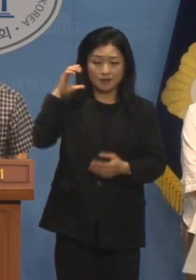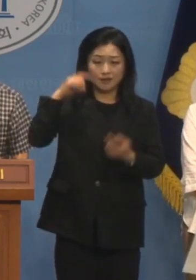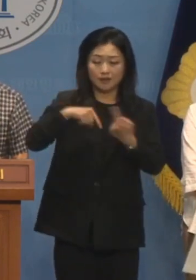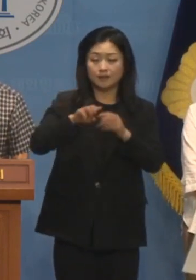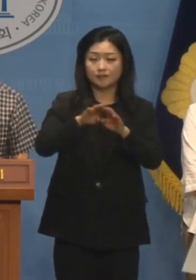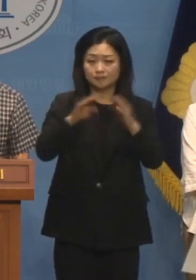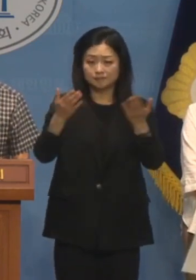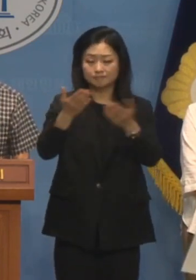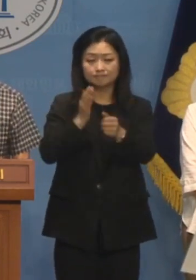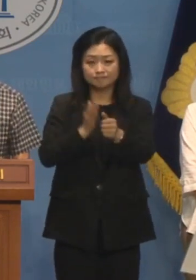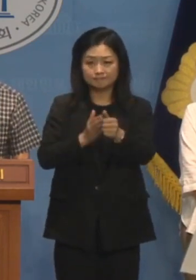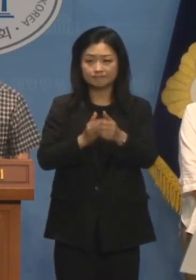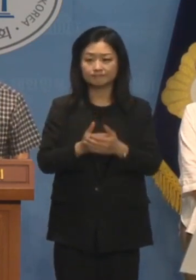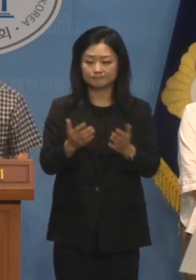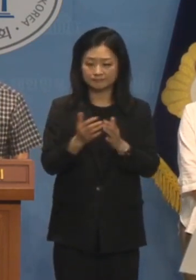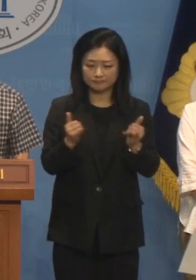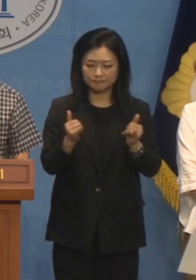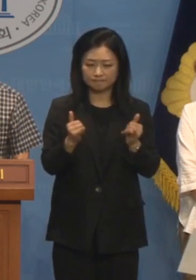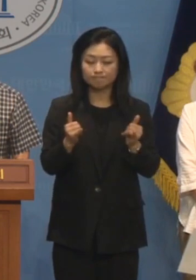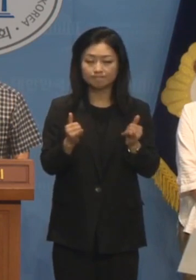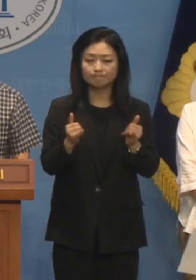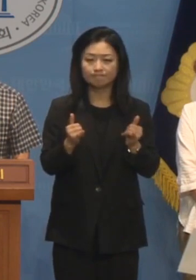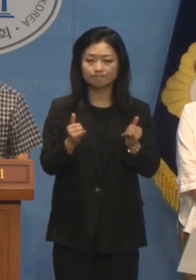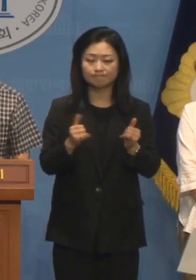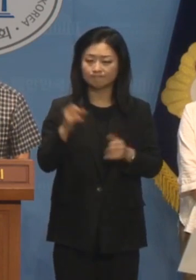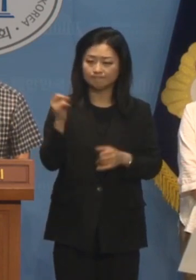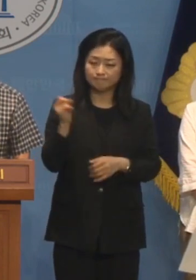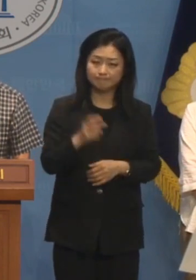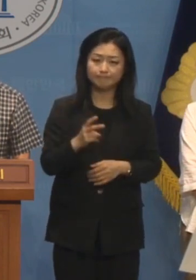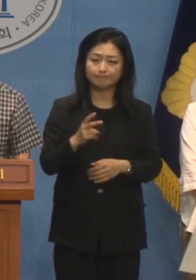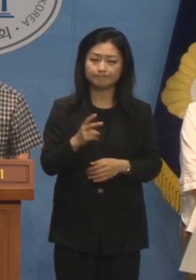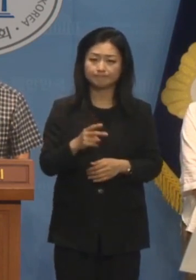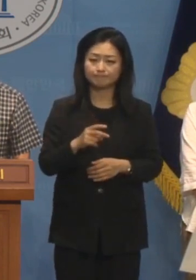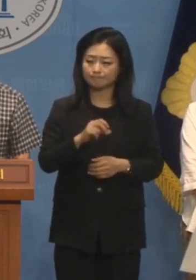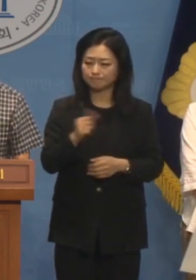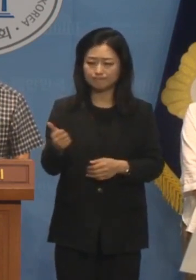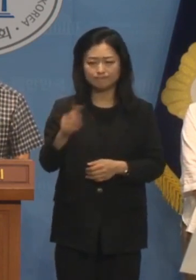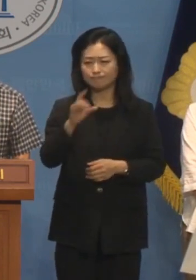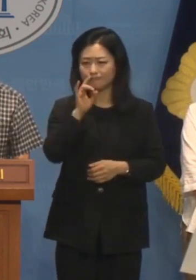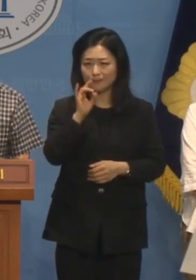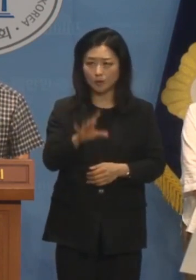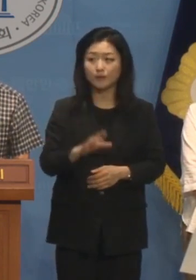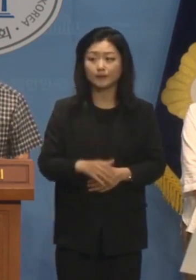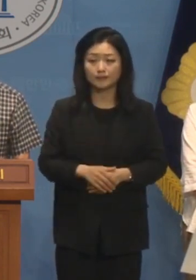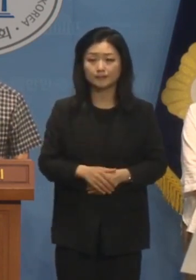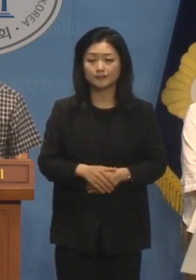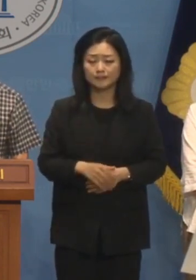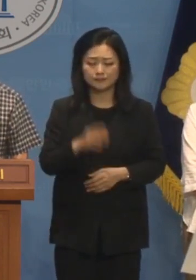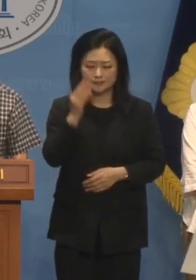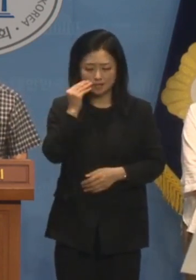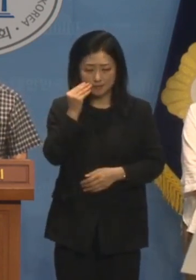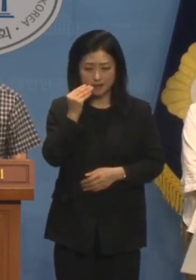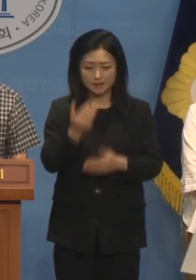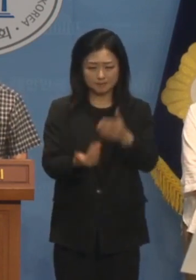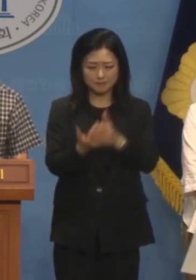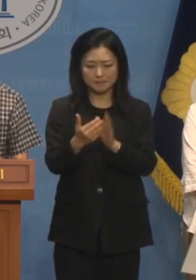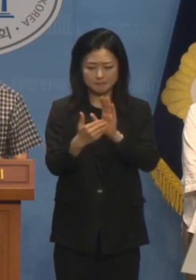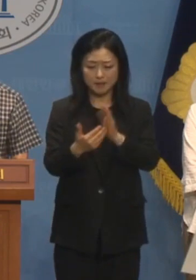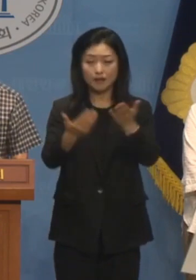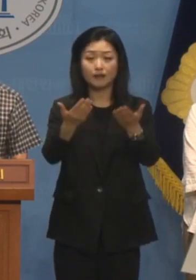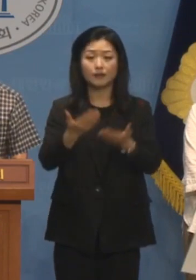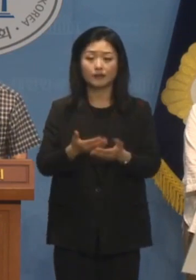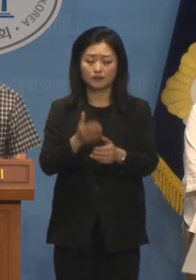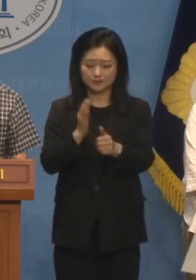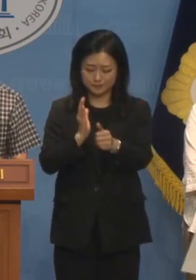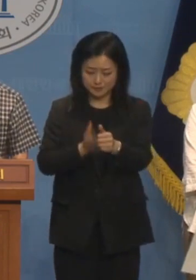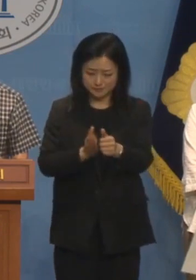개최해 주셔서 노동자들이 다시 또 더 죽어가는 안타까운 일이 발생하도록